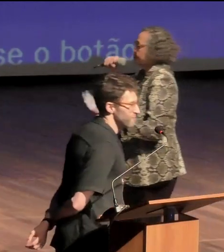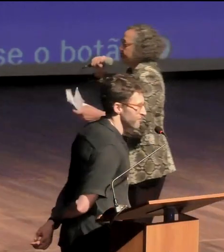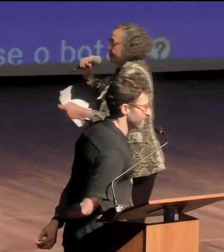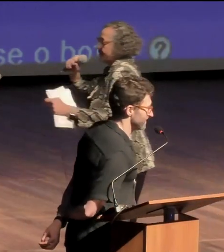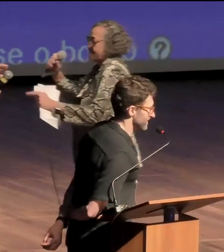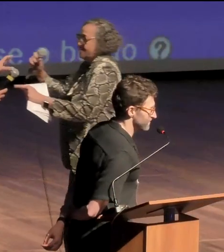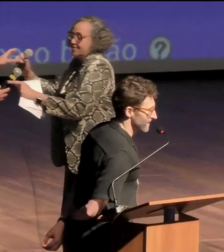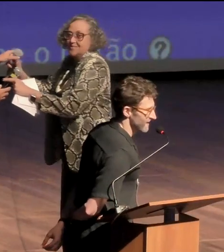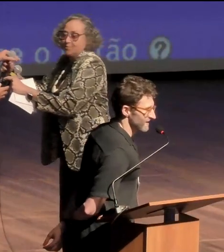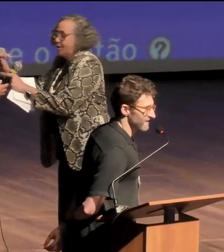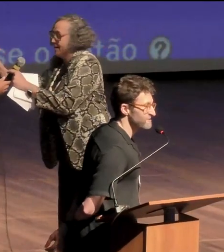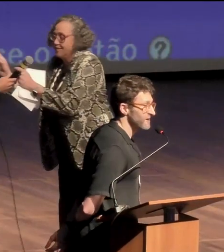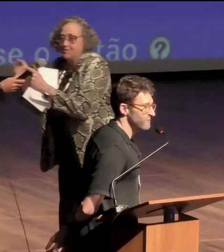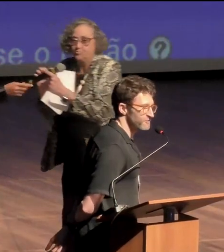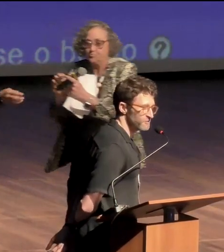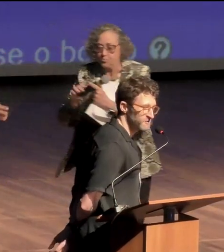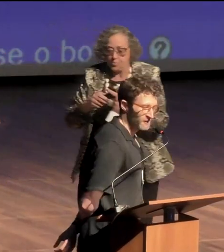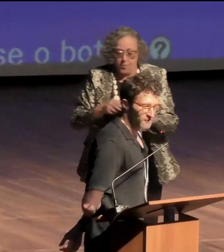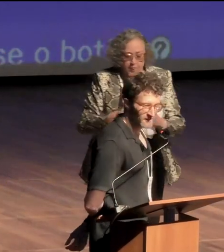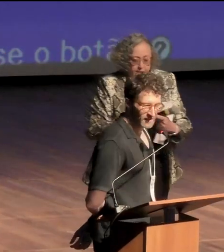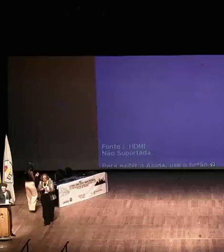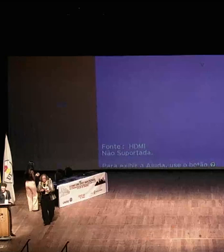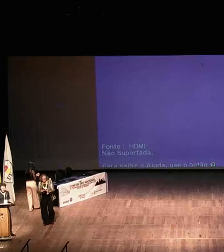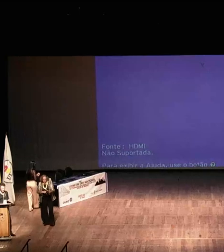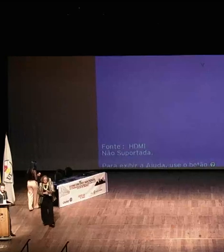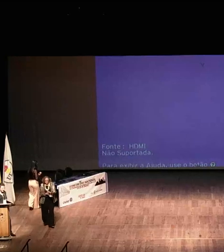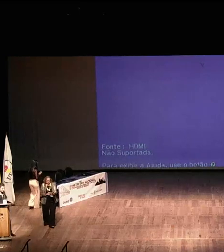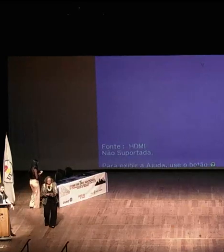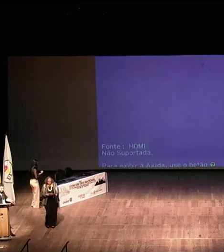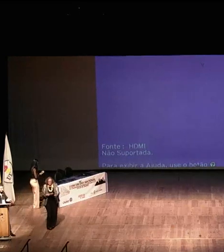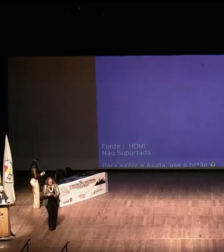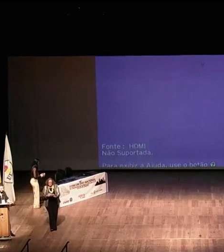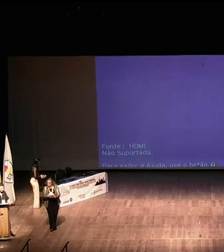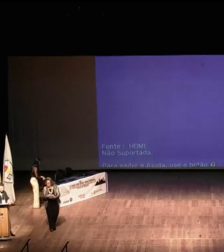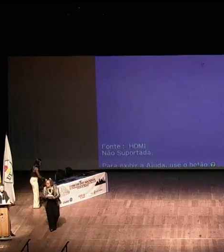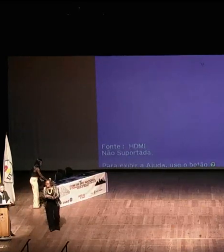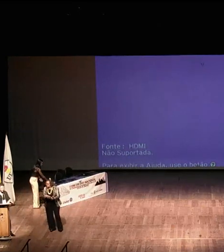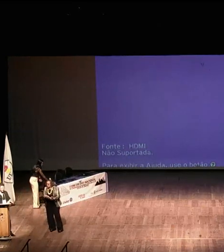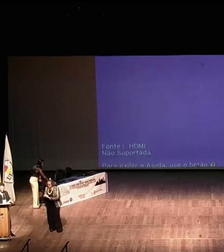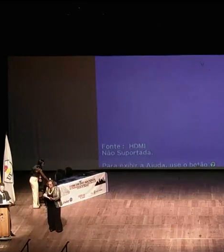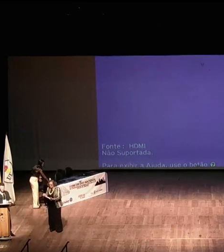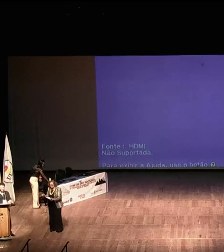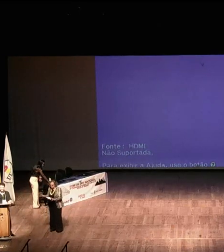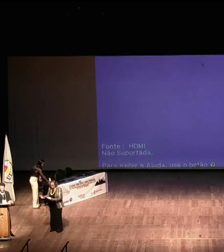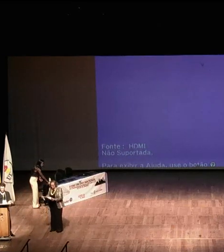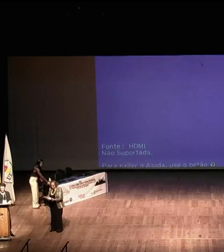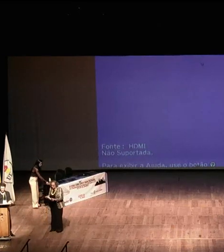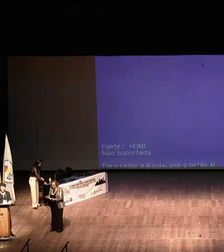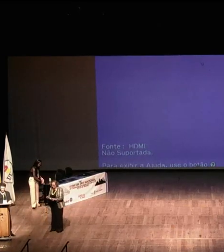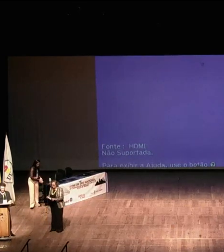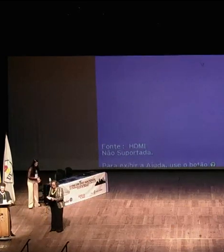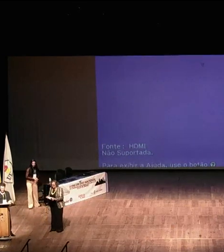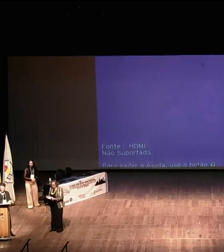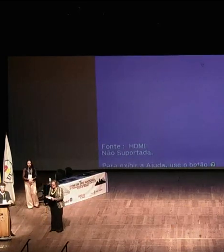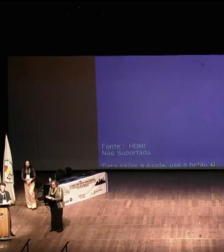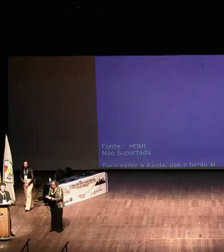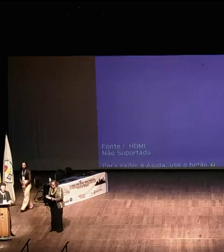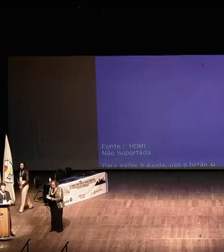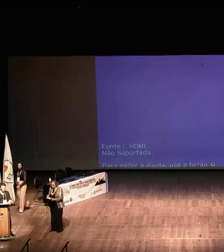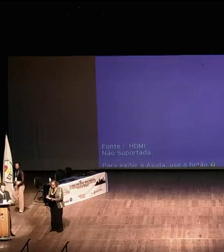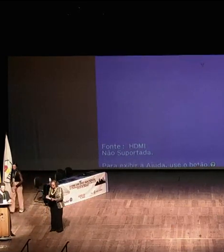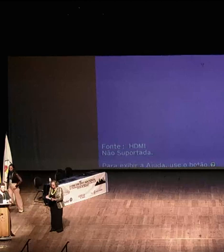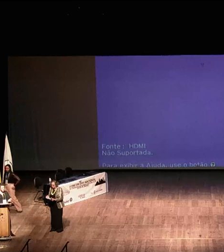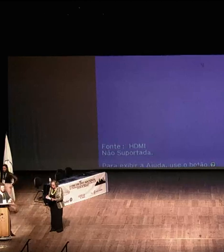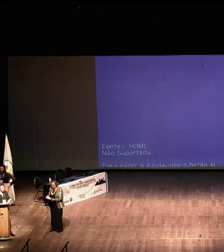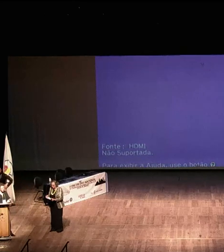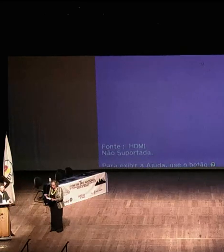contribuição esse diagnóstico nutricional ele tem uma finalidade muito grande para suportar elaboração do cardápio Então se a gente tem um